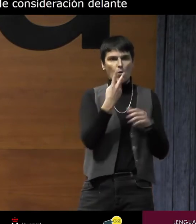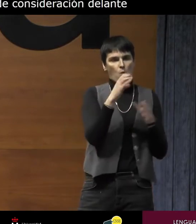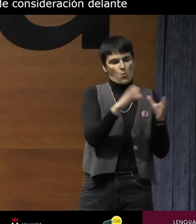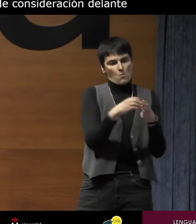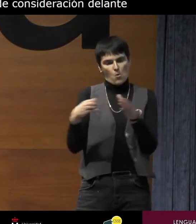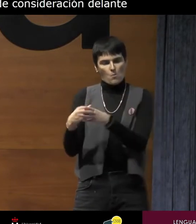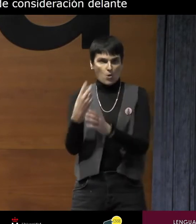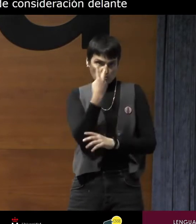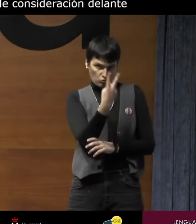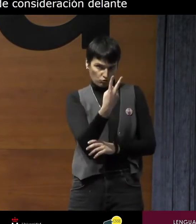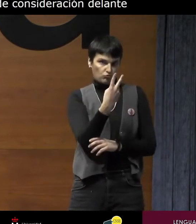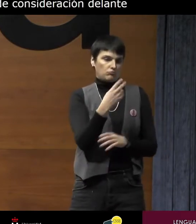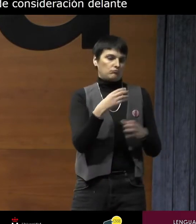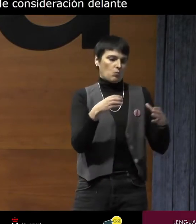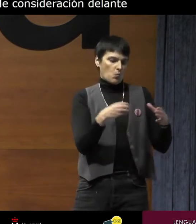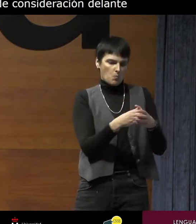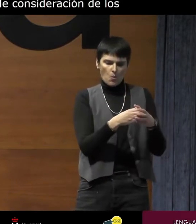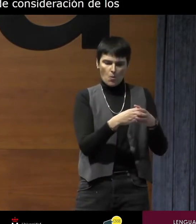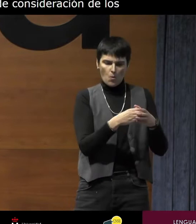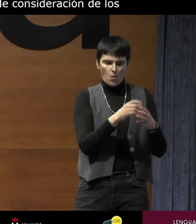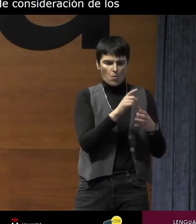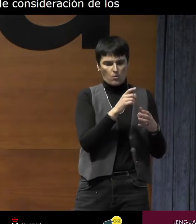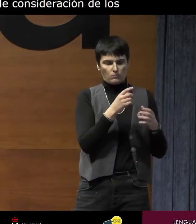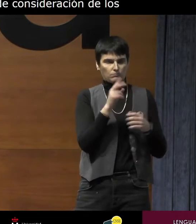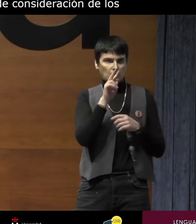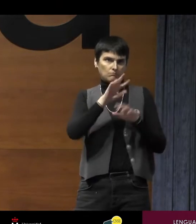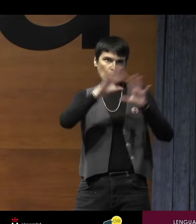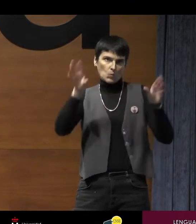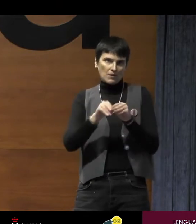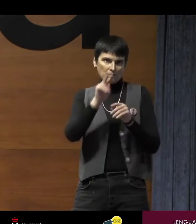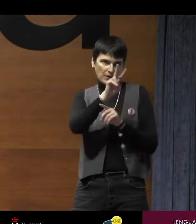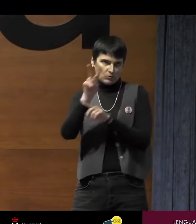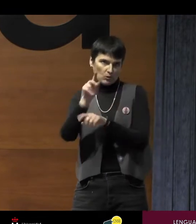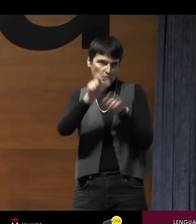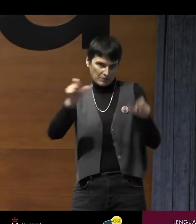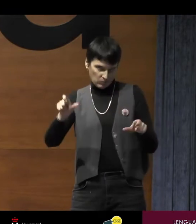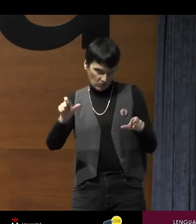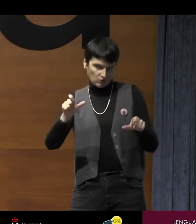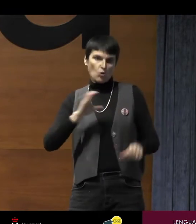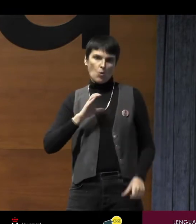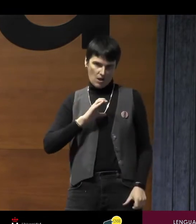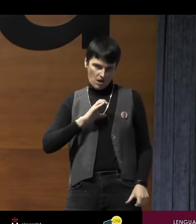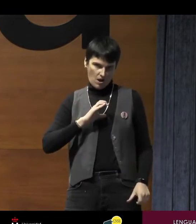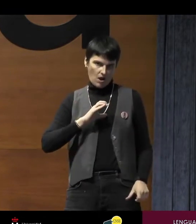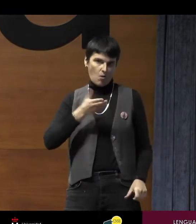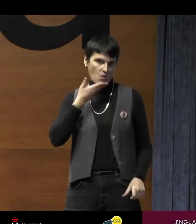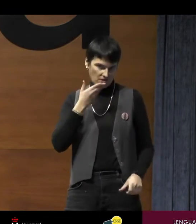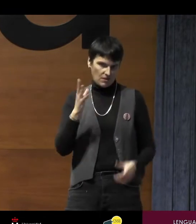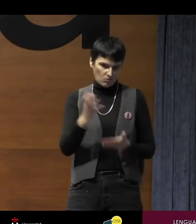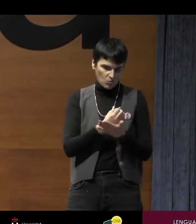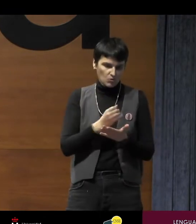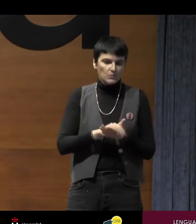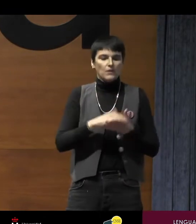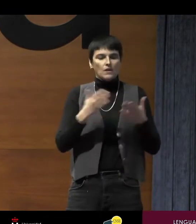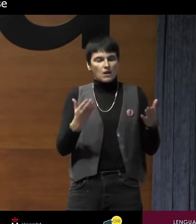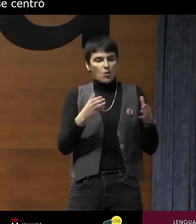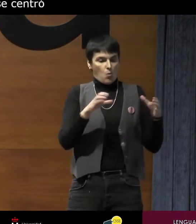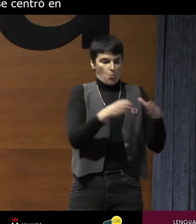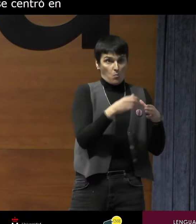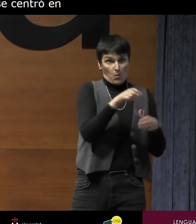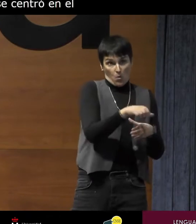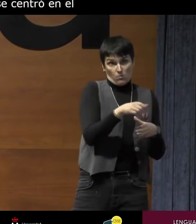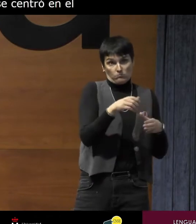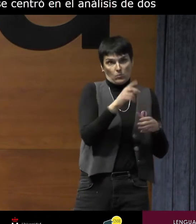parte de mi investigación se centró en el análisis de 2 grupos. Participaron en total 22